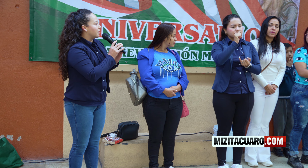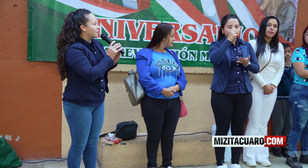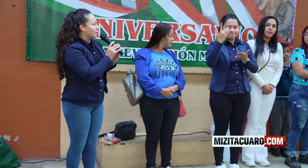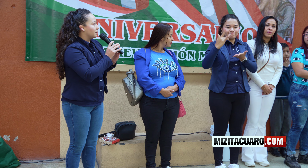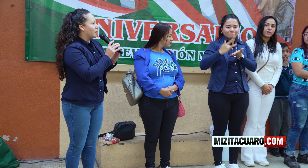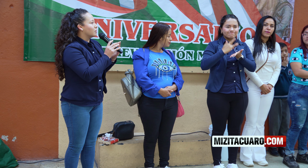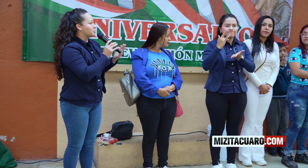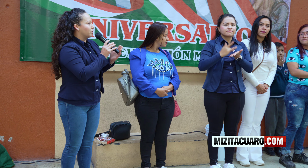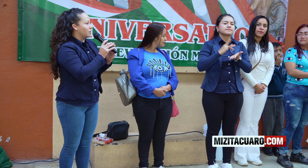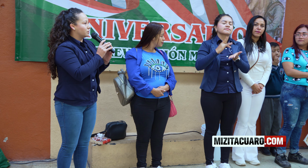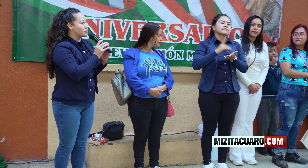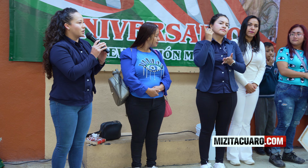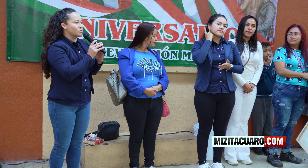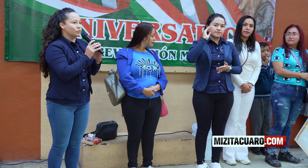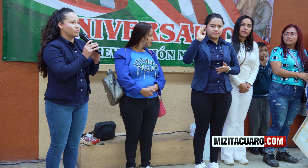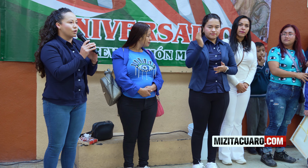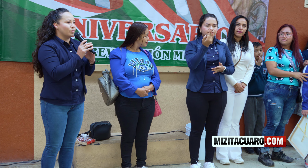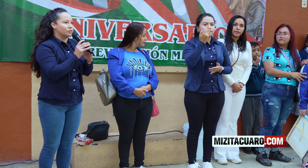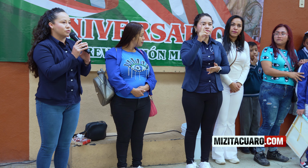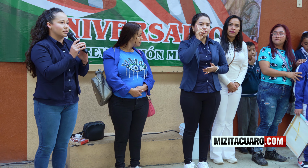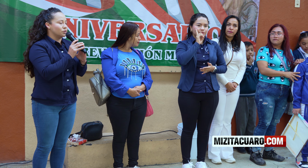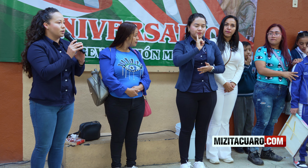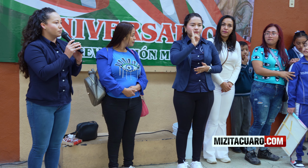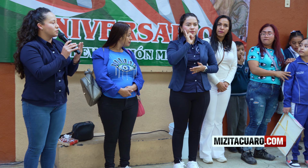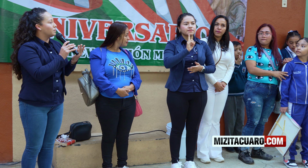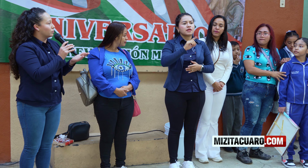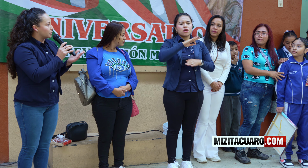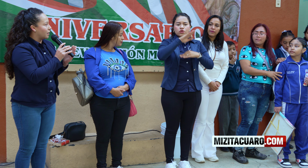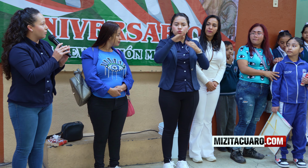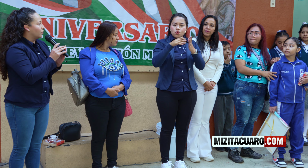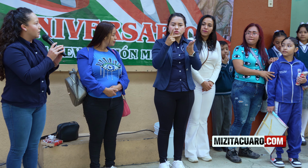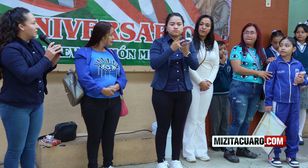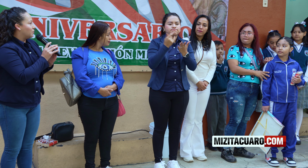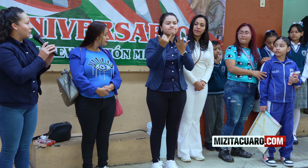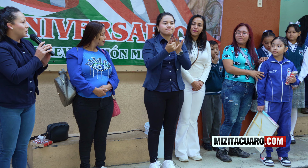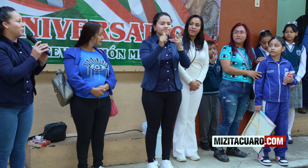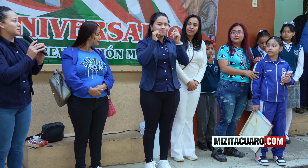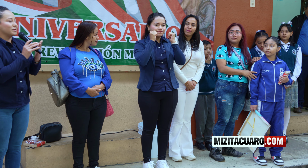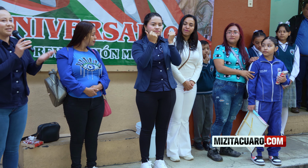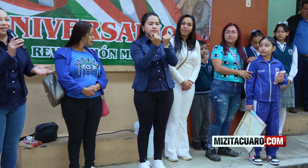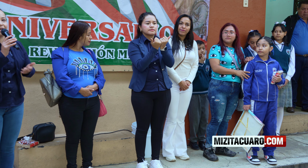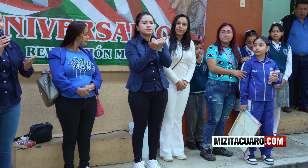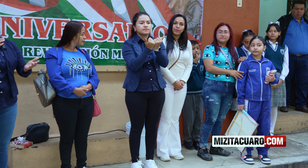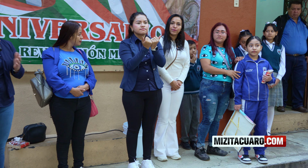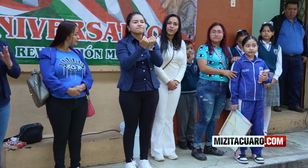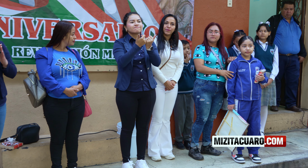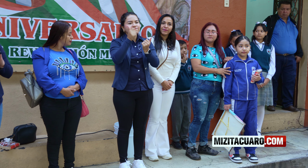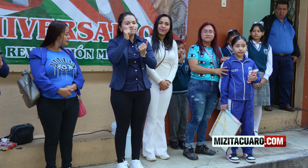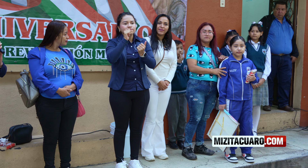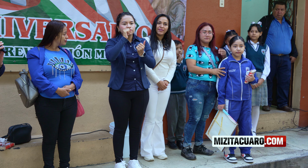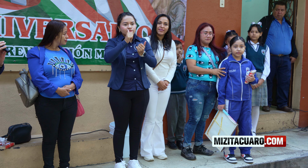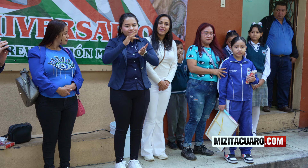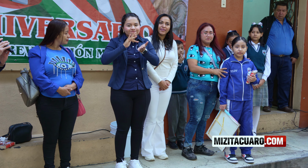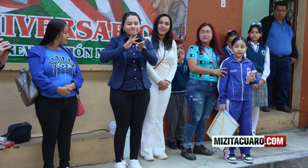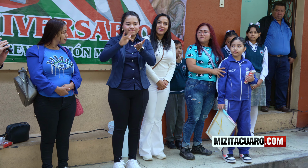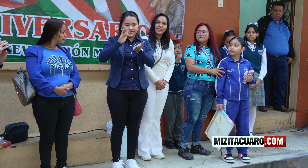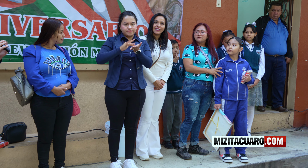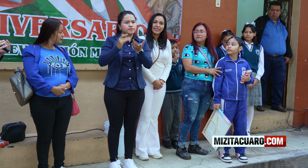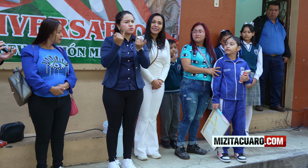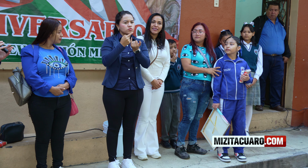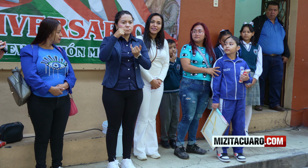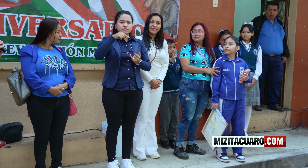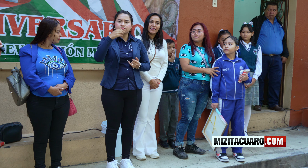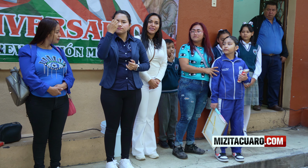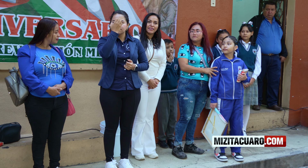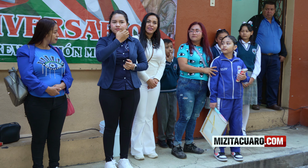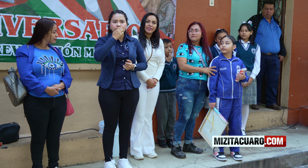de el intérprete de lengua de señas en los eventos públicos, en las instituciones públicas.